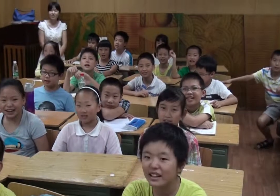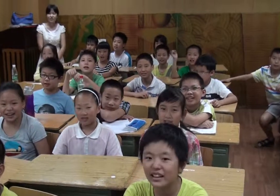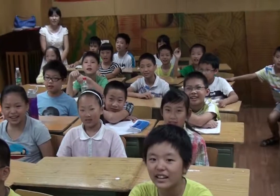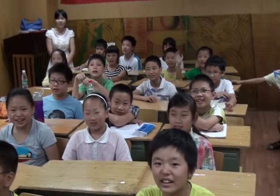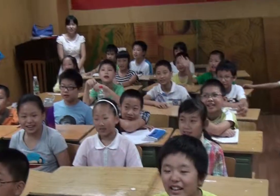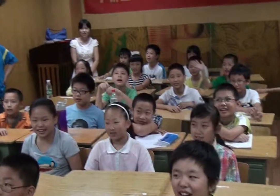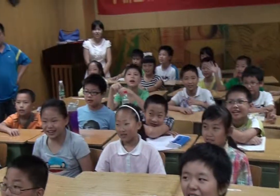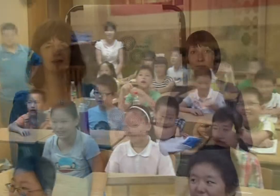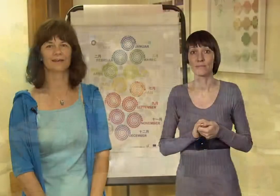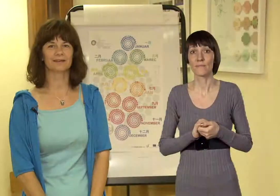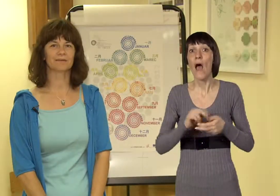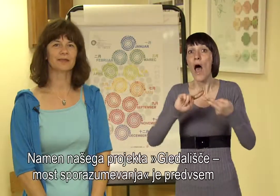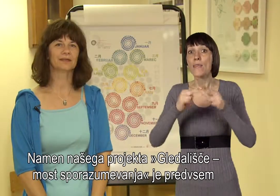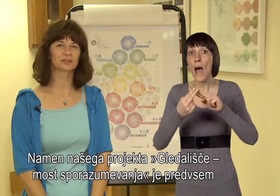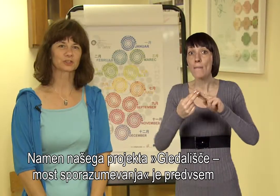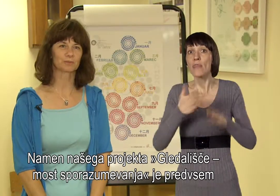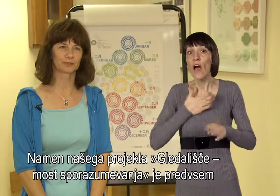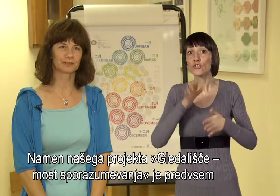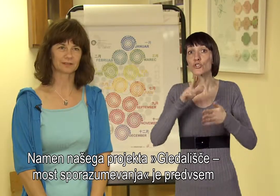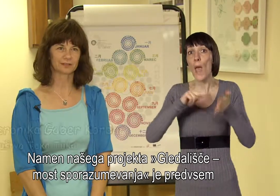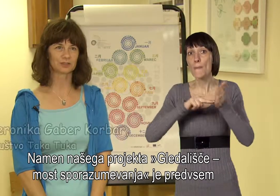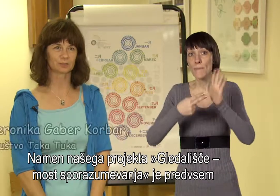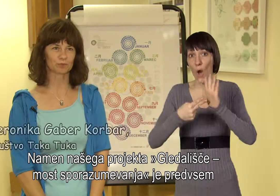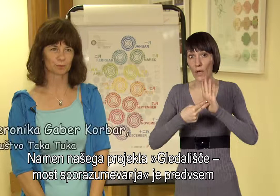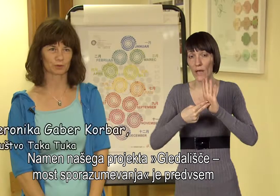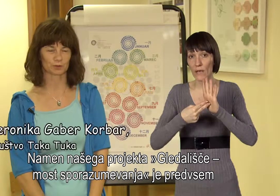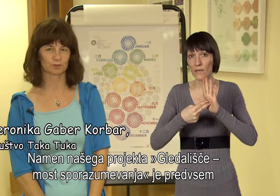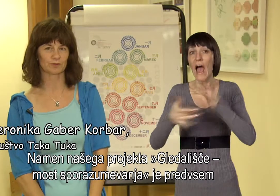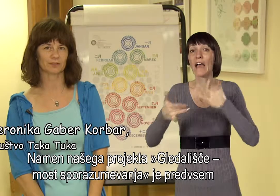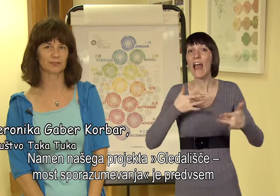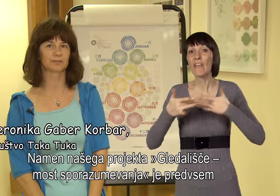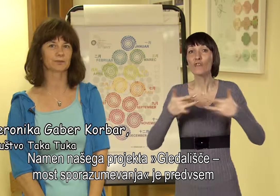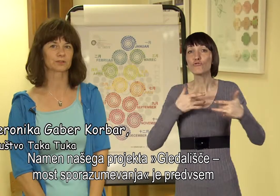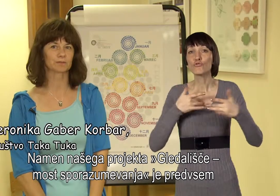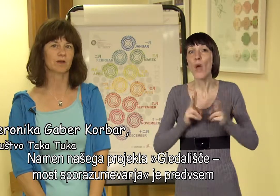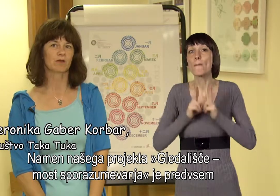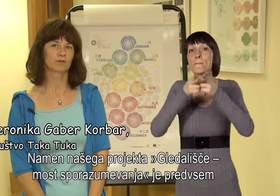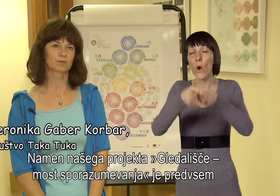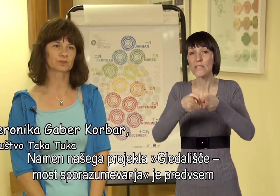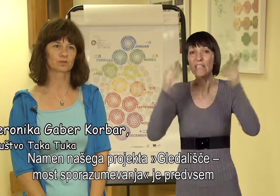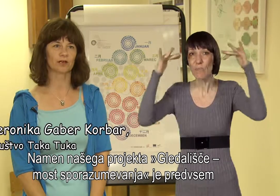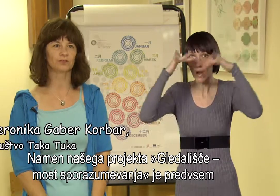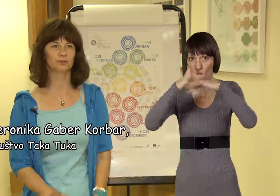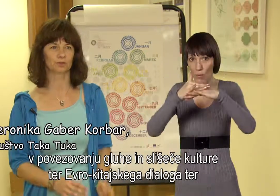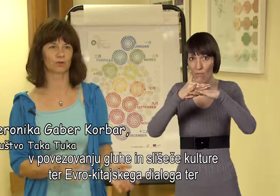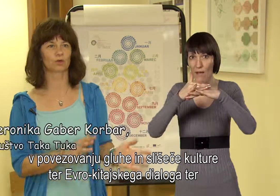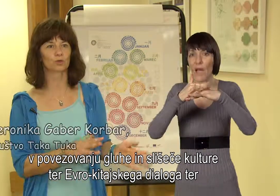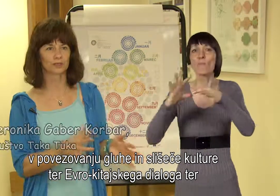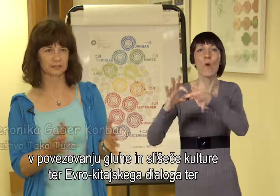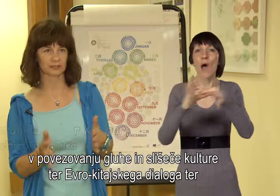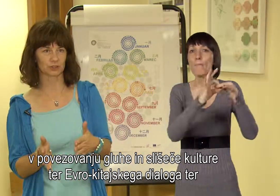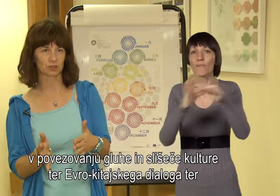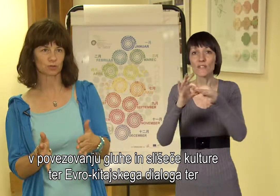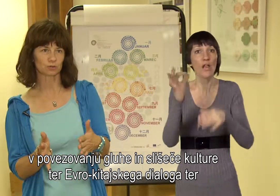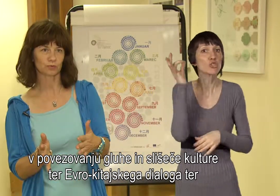Thank you. Ja, namen našega projekta Gledališče Most sporazumevanja je predvsem v povezovanju gluhe